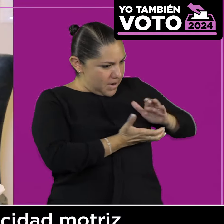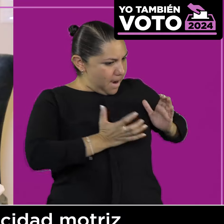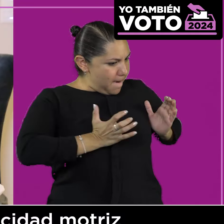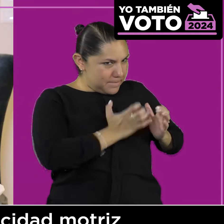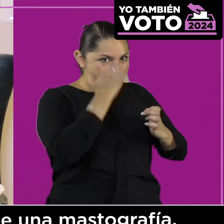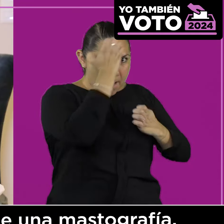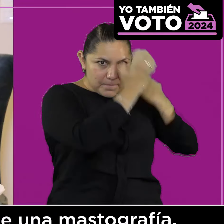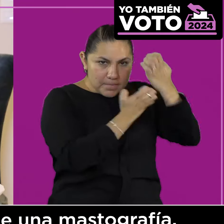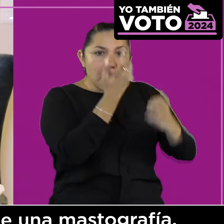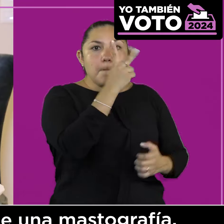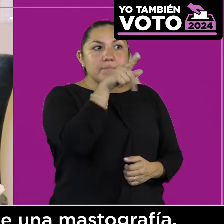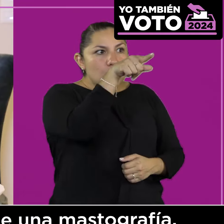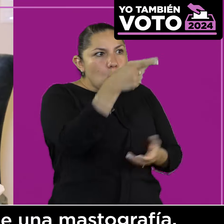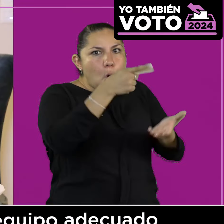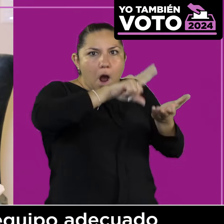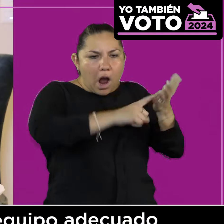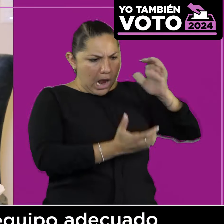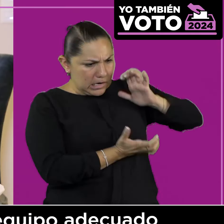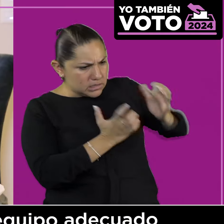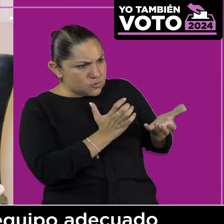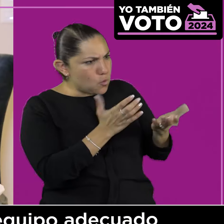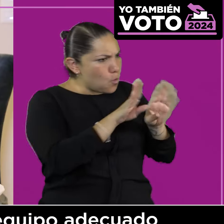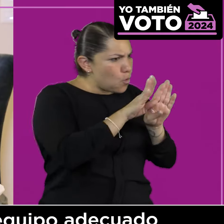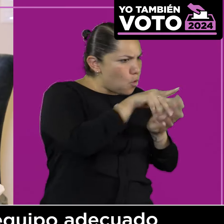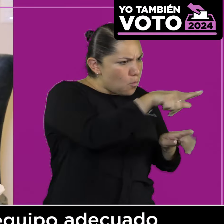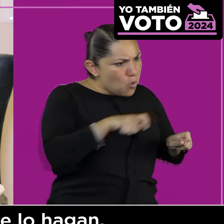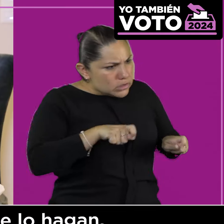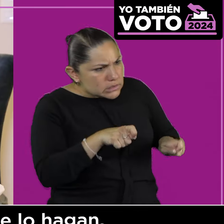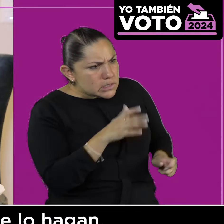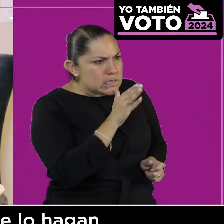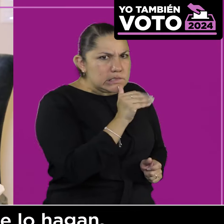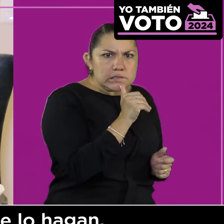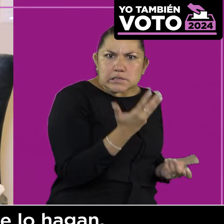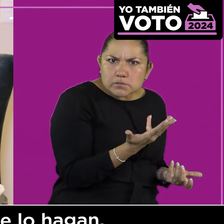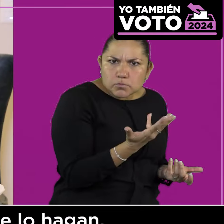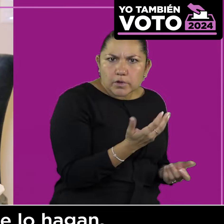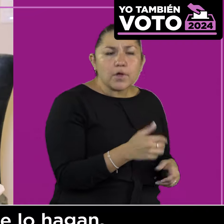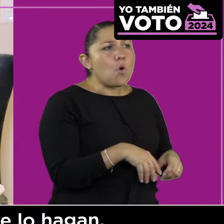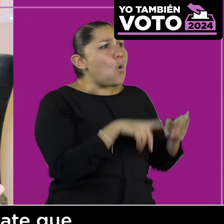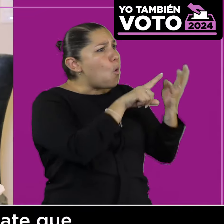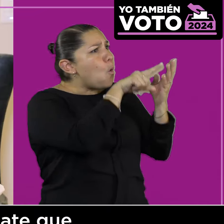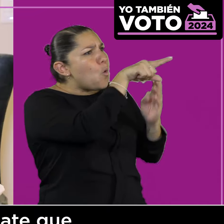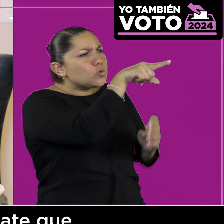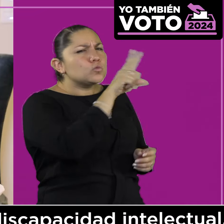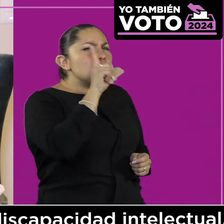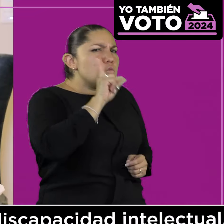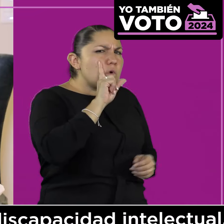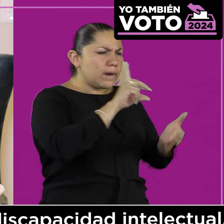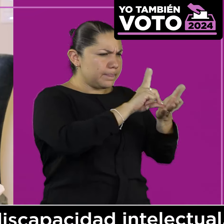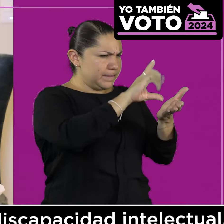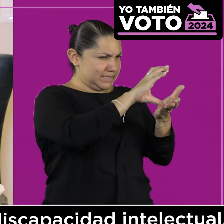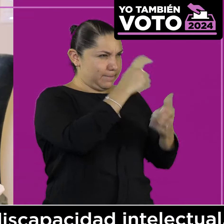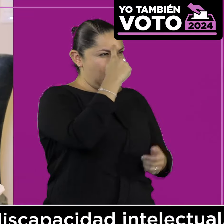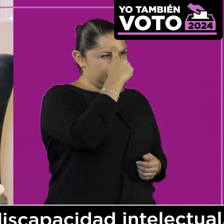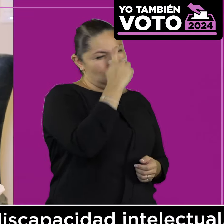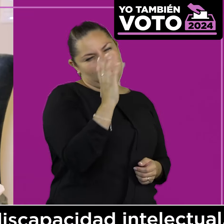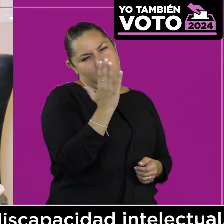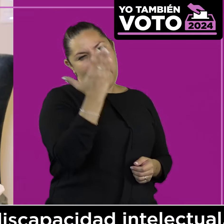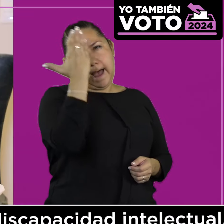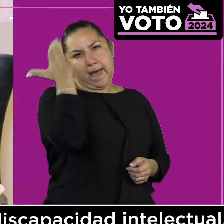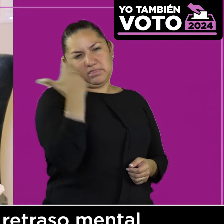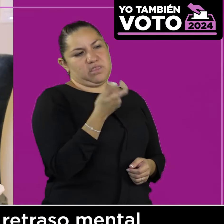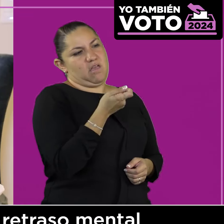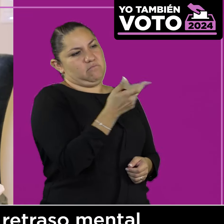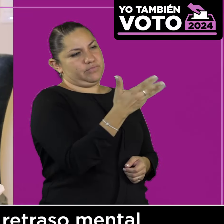motriz que quiere hacerse una mastografía pero no hay el equipo adecuado para que te lo hagan Imagínate que eres una persona con discapacidad